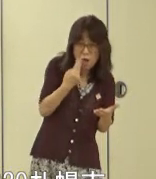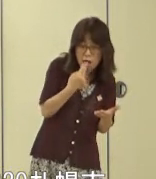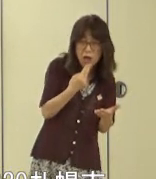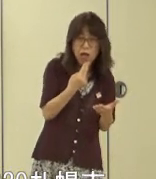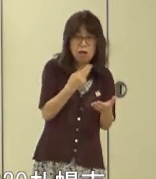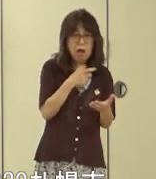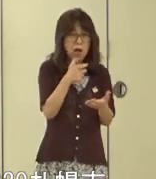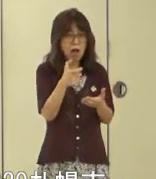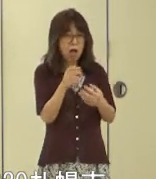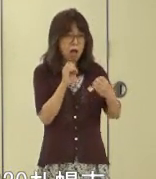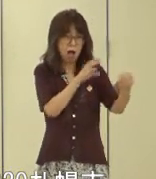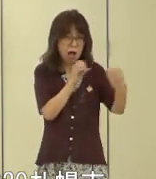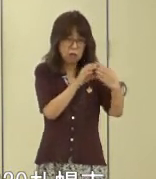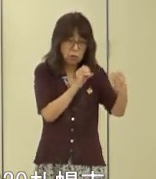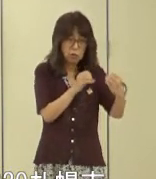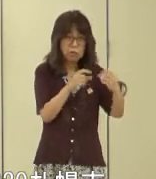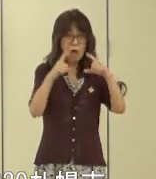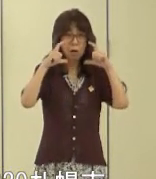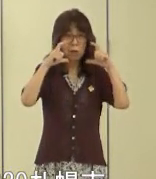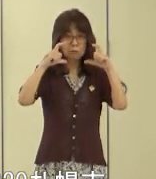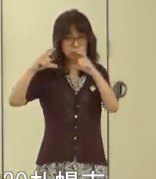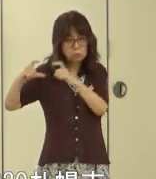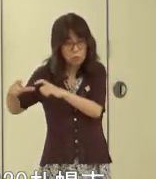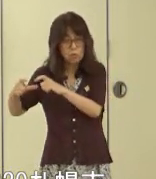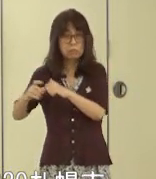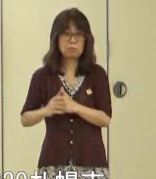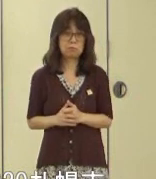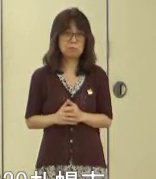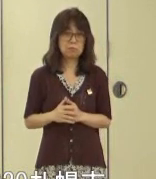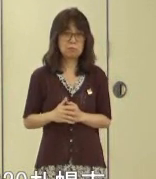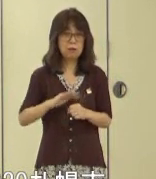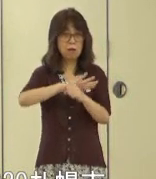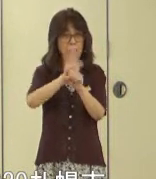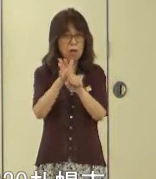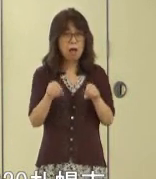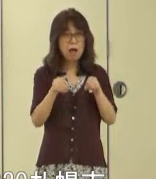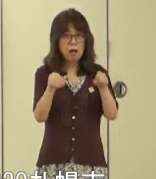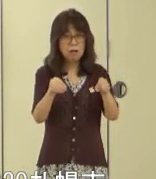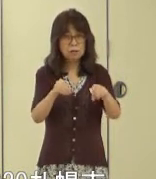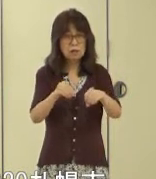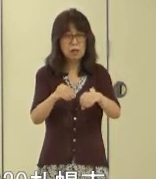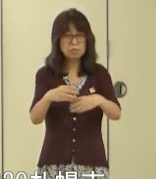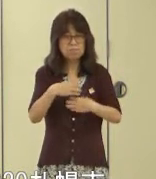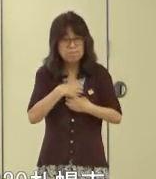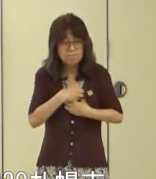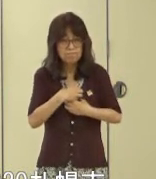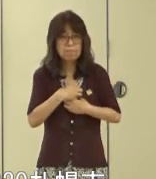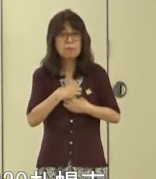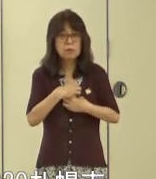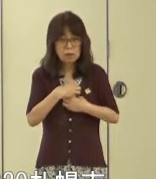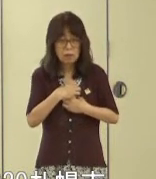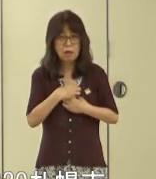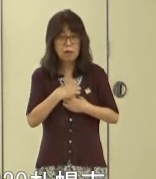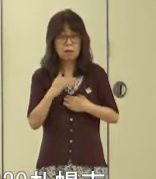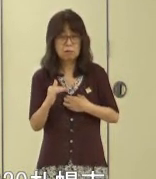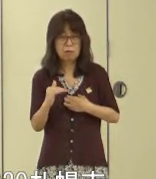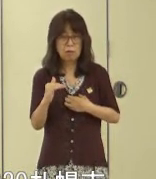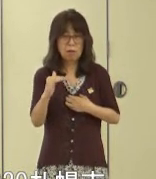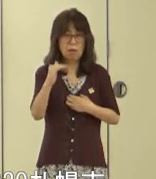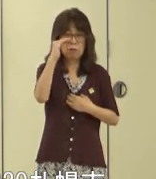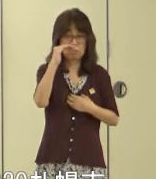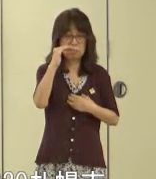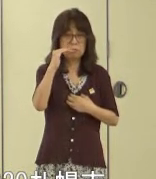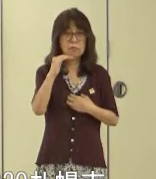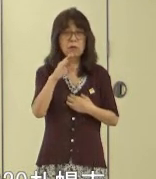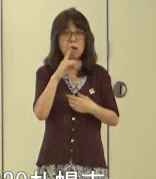をする、マスクを取るというところで、感染リスクが高まるということについて、改めて注意をしてい